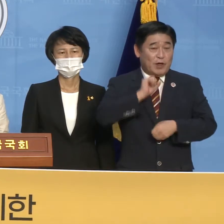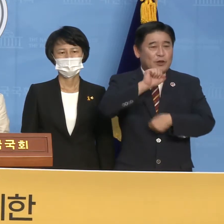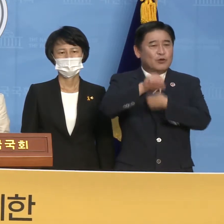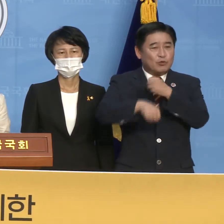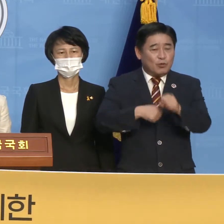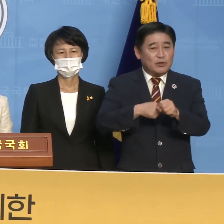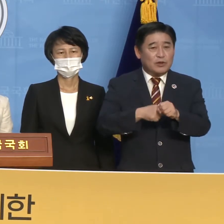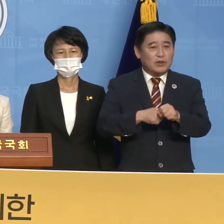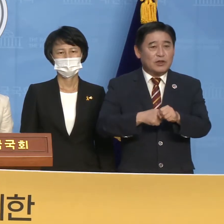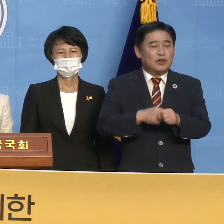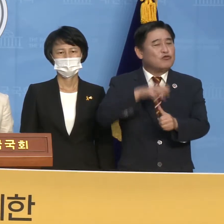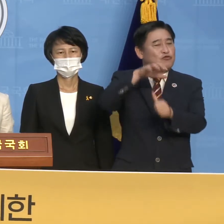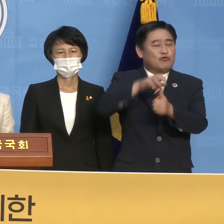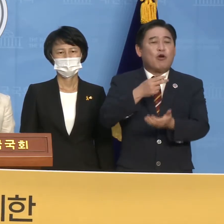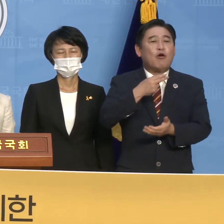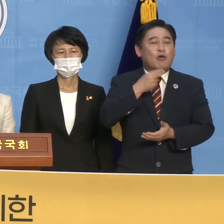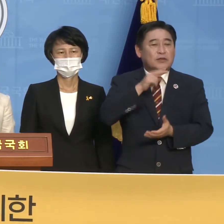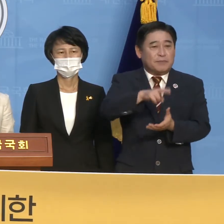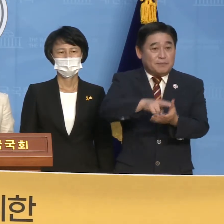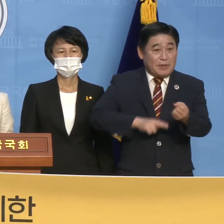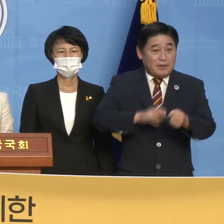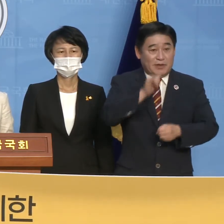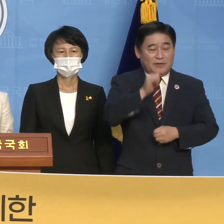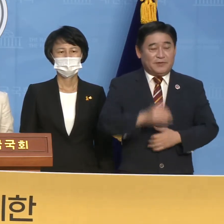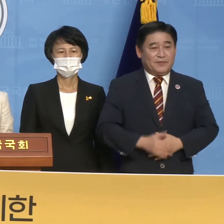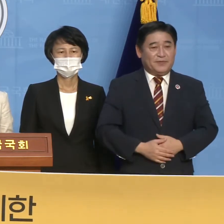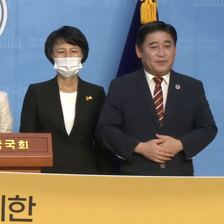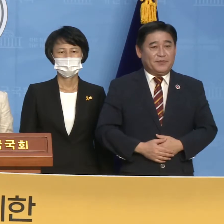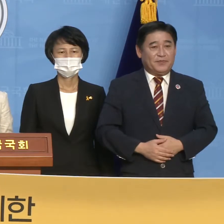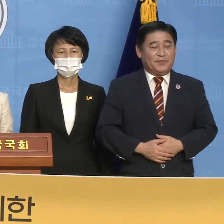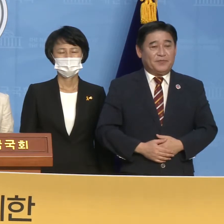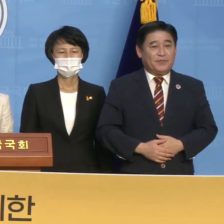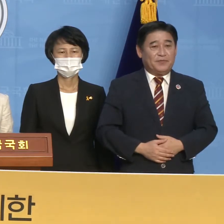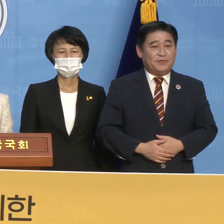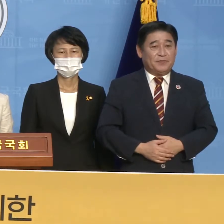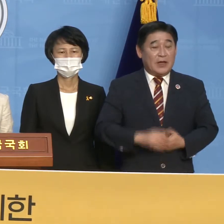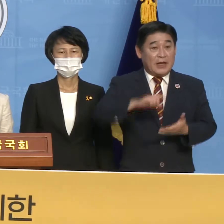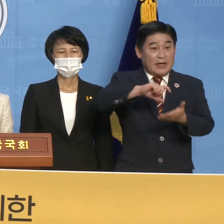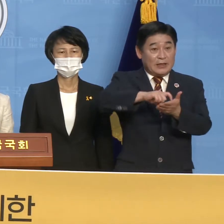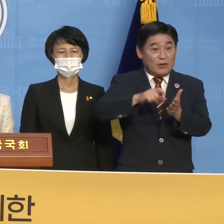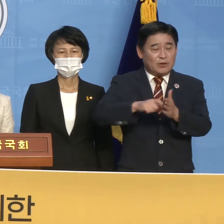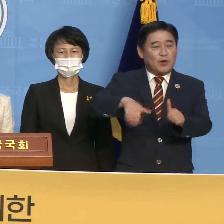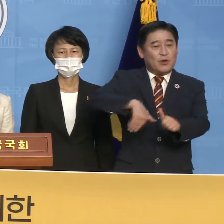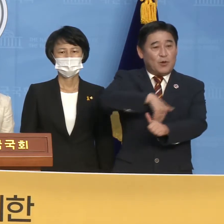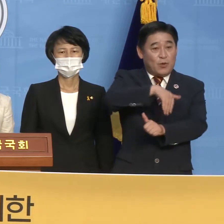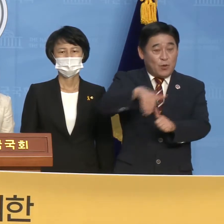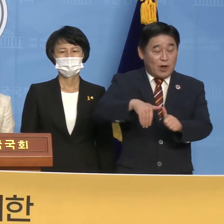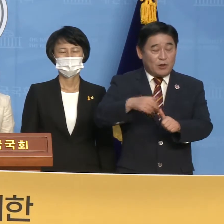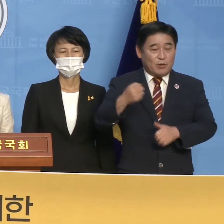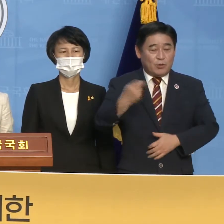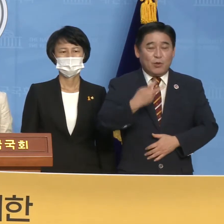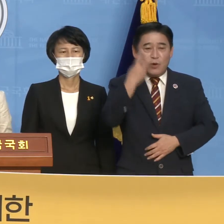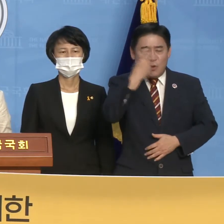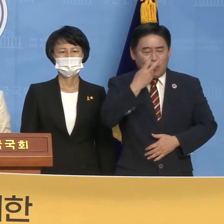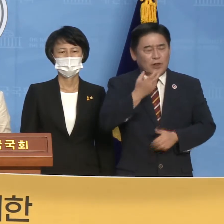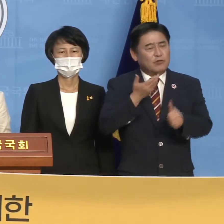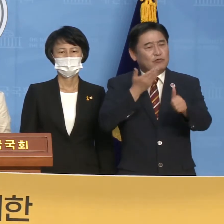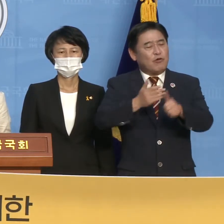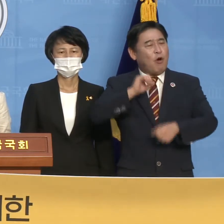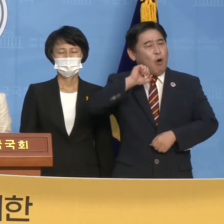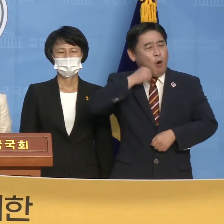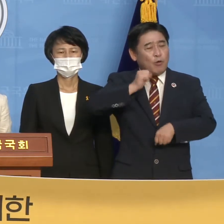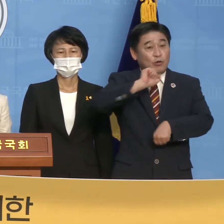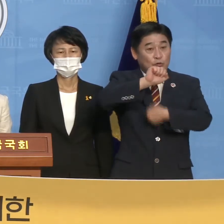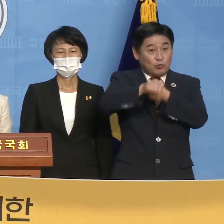야생동물들이 아무 규제 없이 거래되고 있습니다. 적절한 환경과 관리를 제공하는 것이 굉장히 어려운